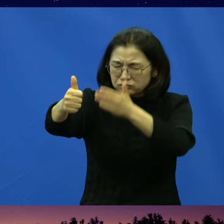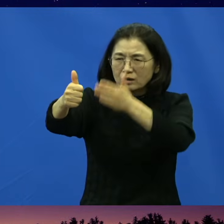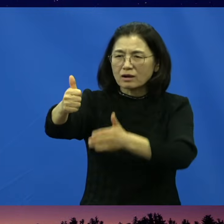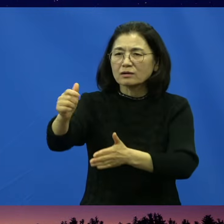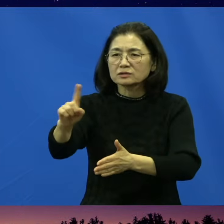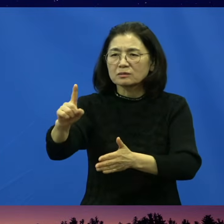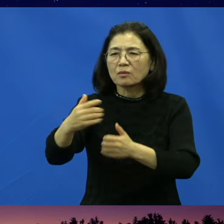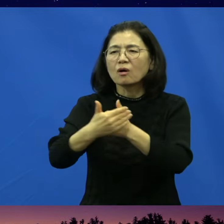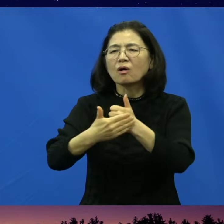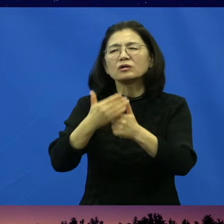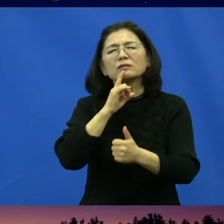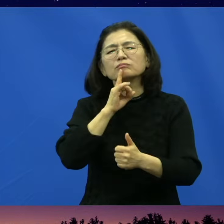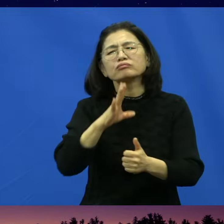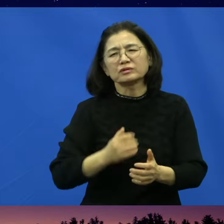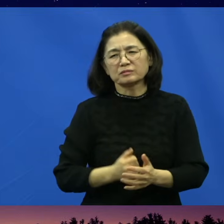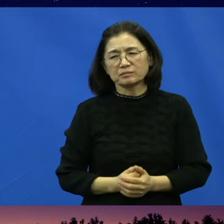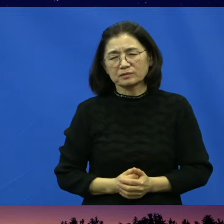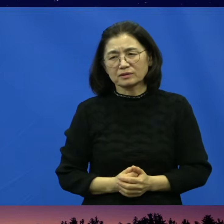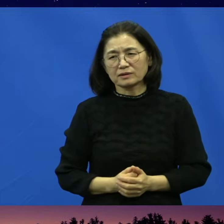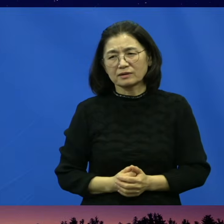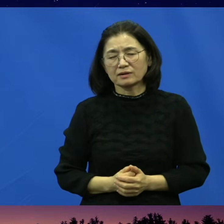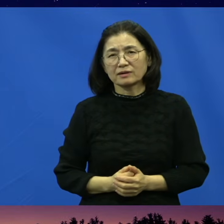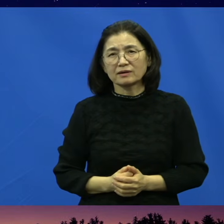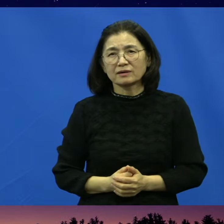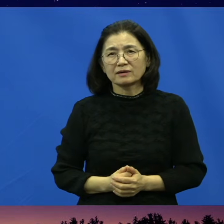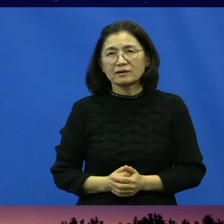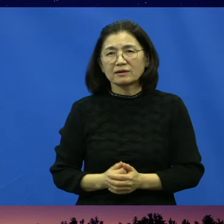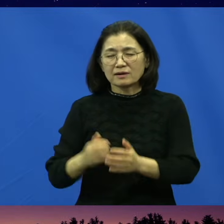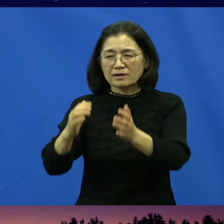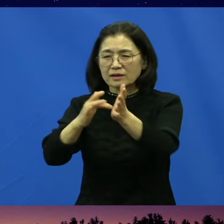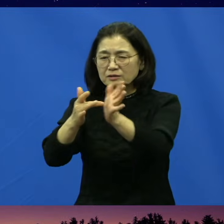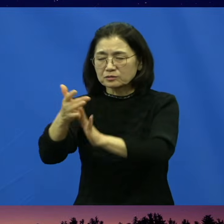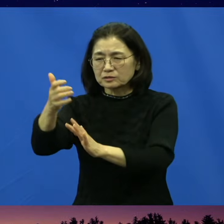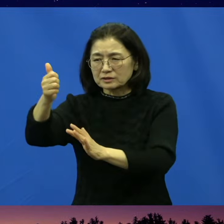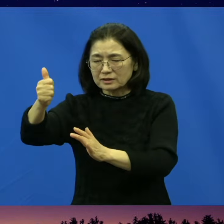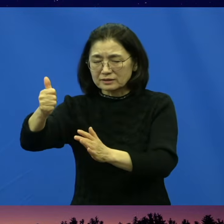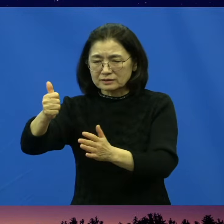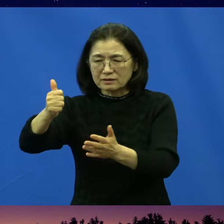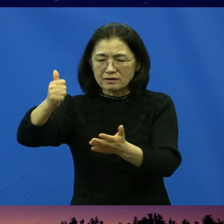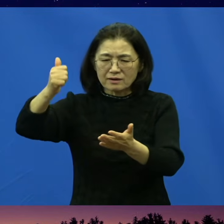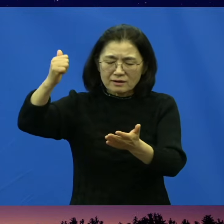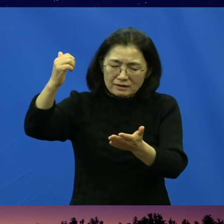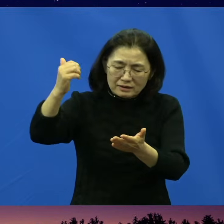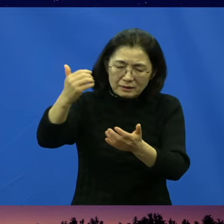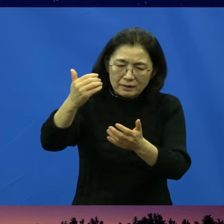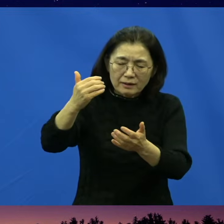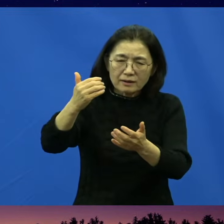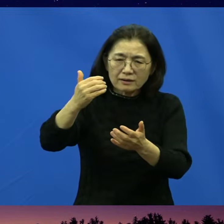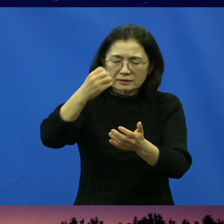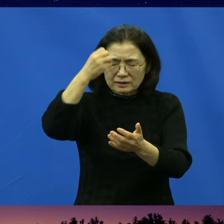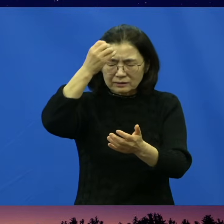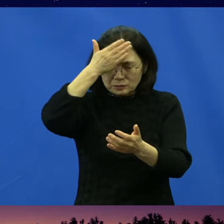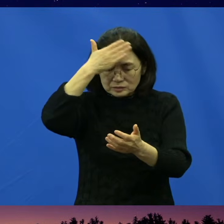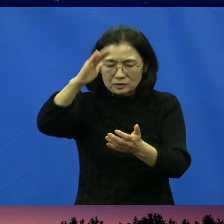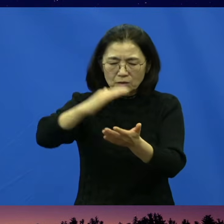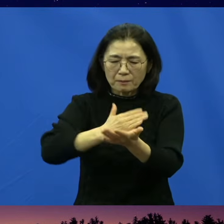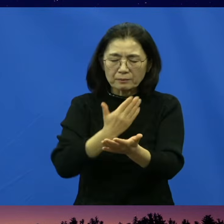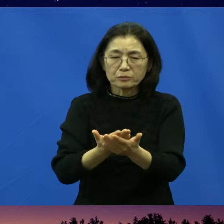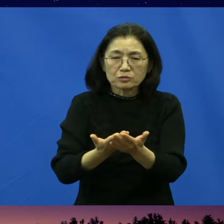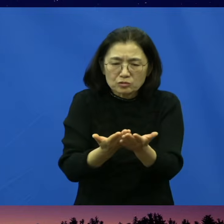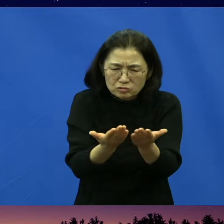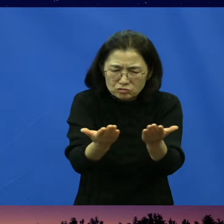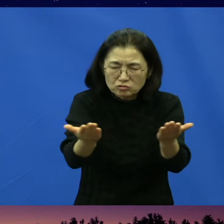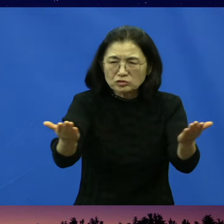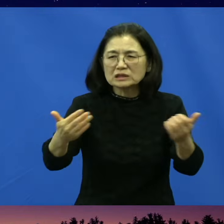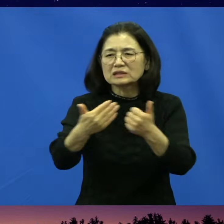것이죠. 헤세드, 그분이 나에게 일방적으로 베풀어 주시는 자비와 은총밖에 내가 그분께 구할 것이